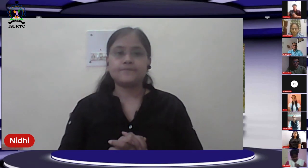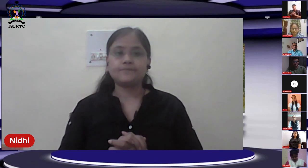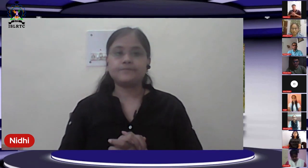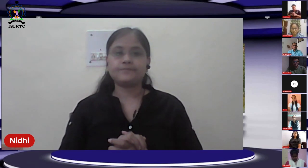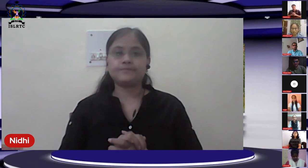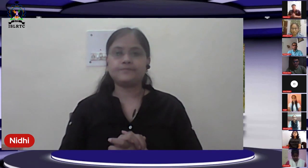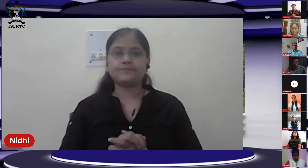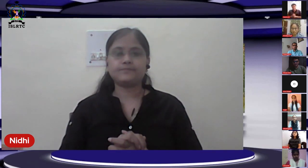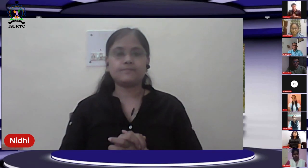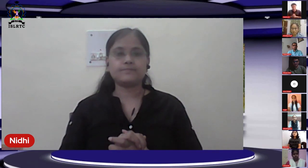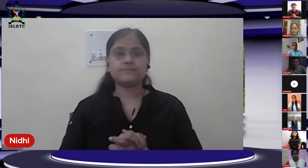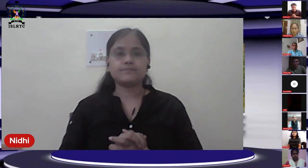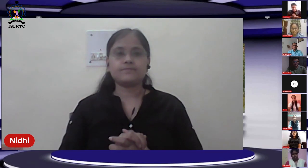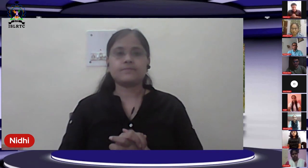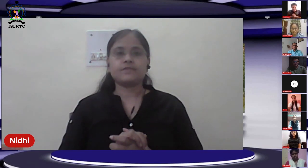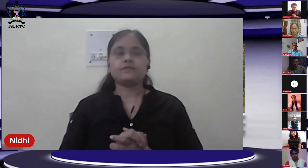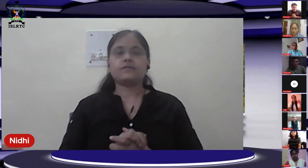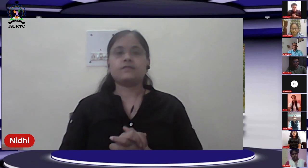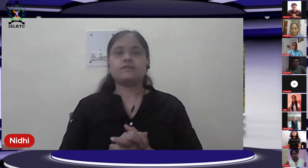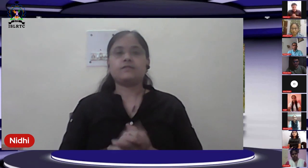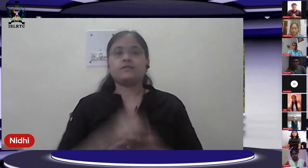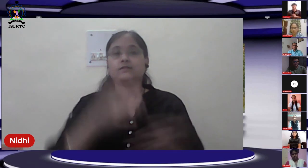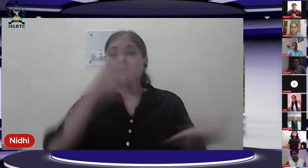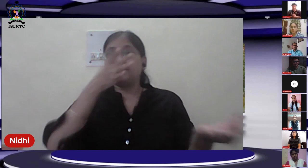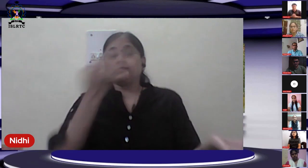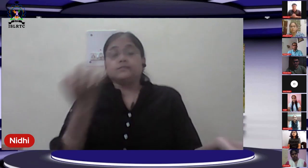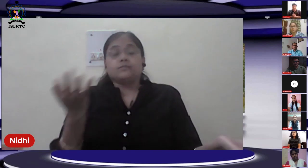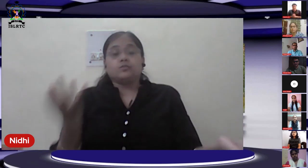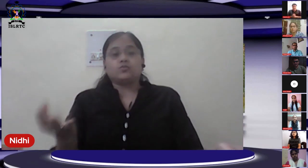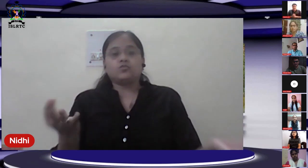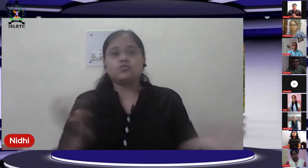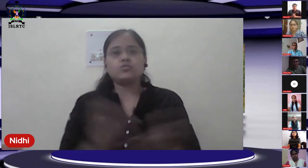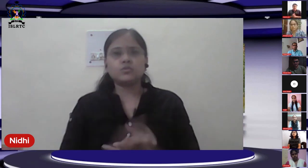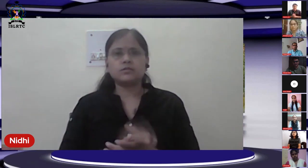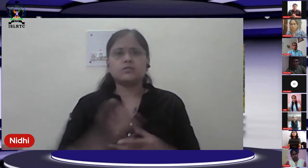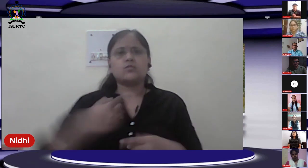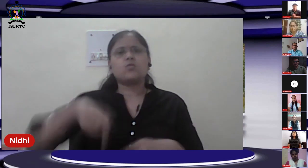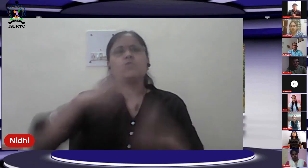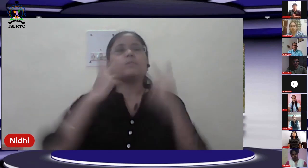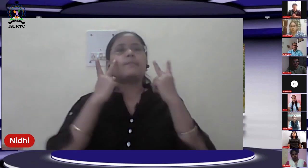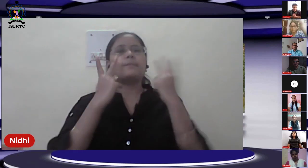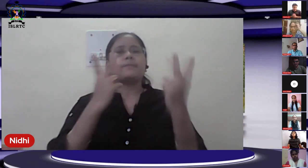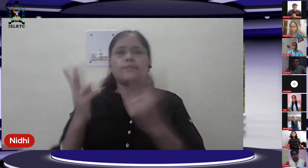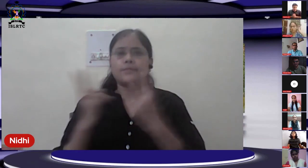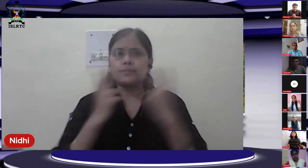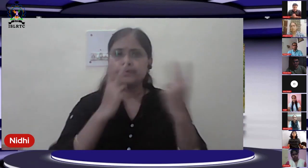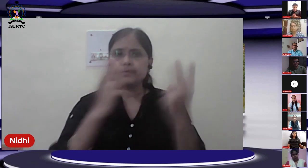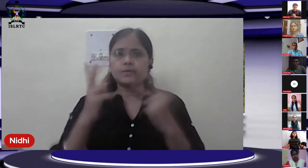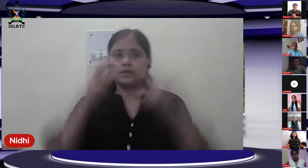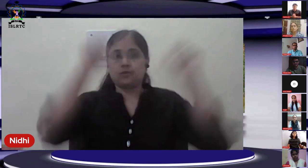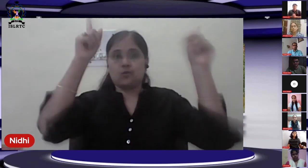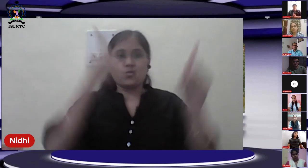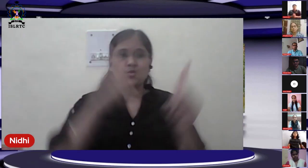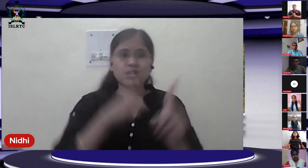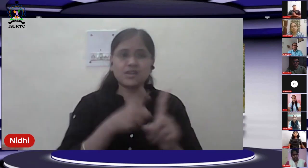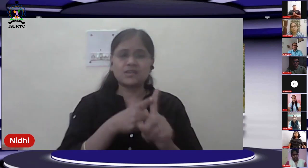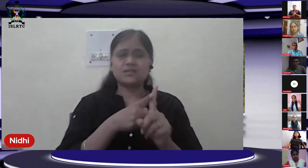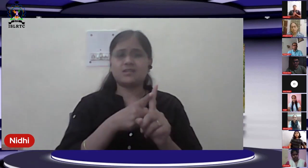और योगा के बारे में जैसा हम सब अभी देख भी रहे हैं कि न सिर्फ भारत में बल्कि पूरे विश्व में जो है योगा